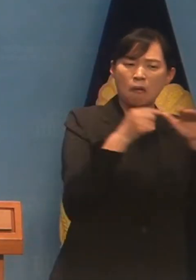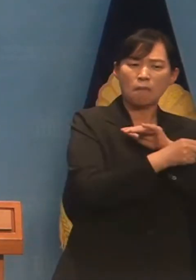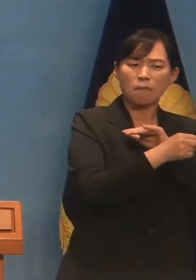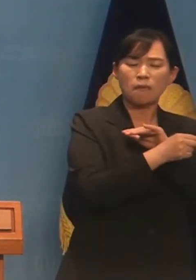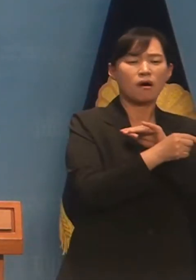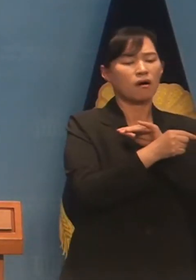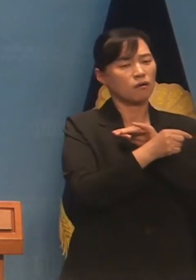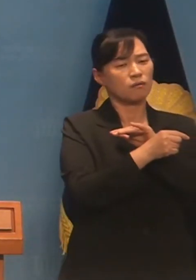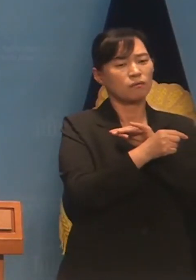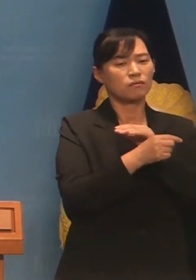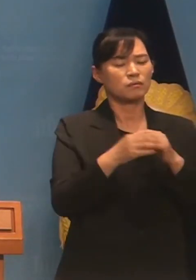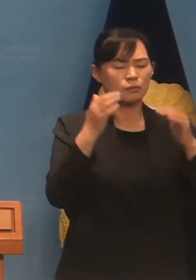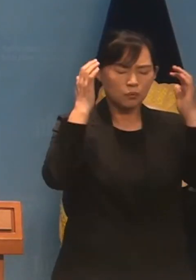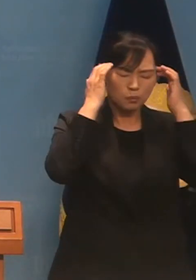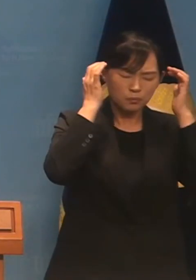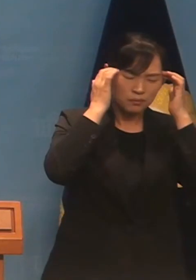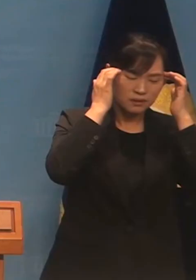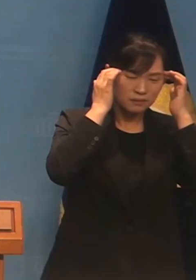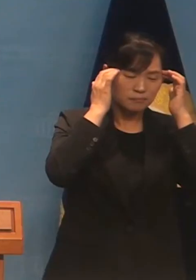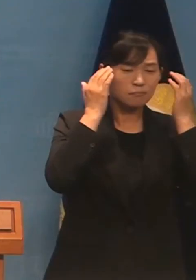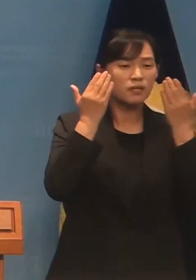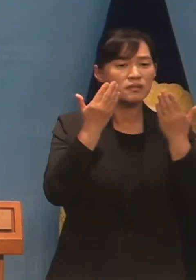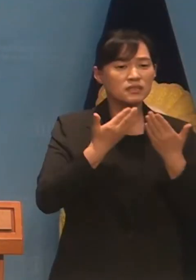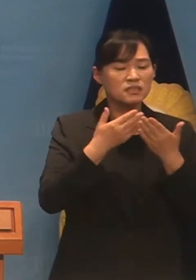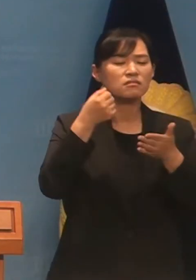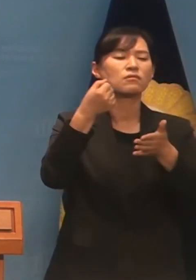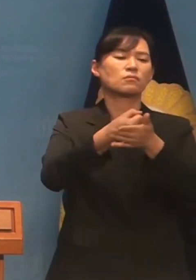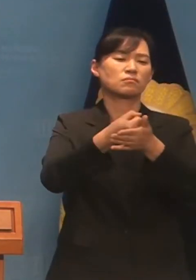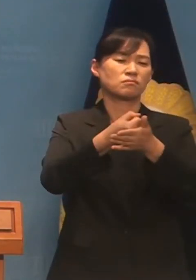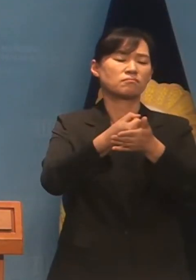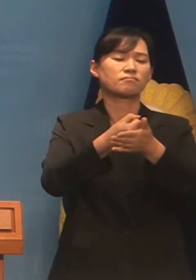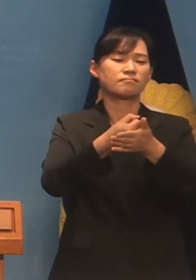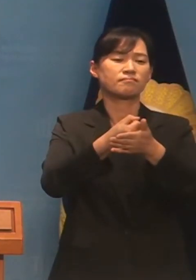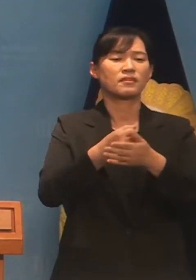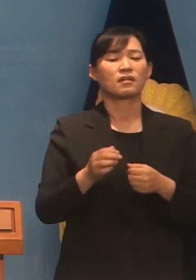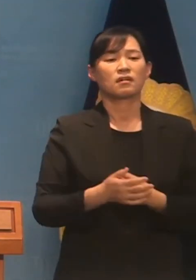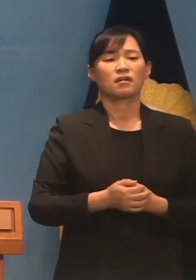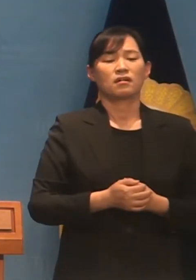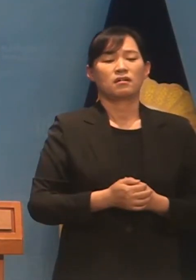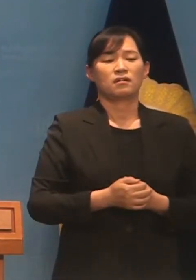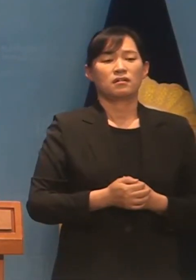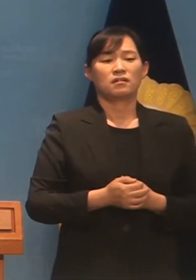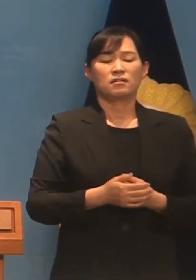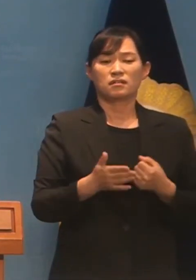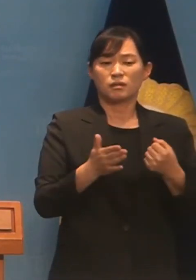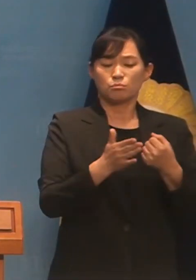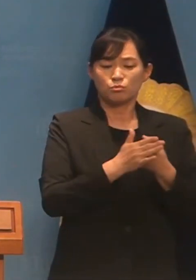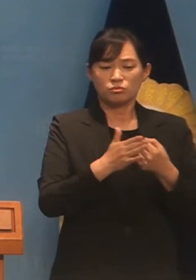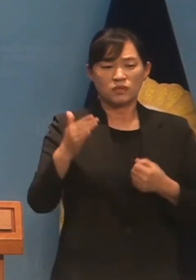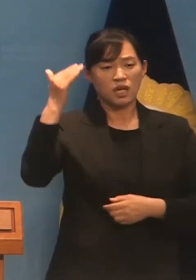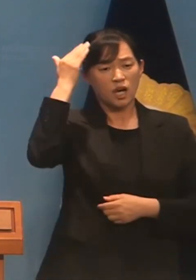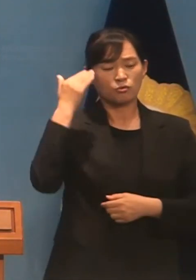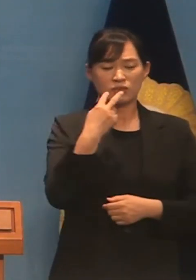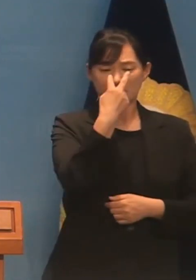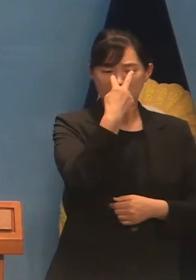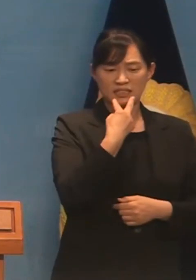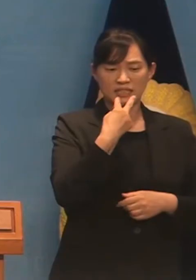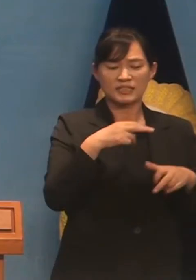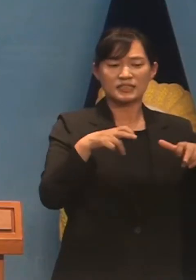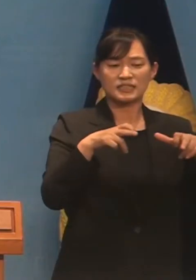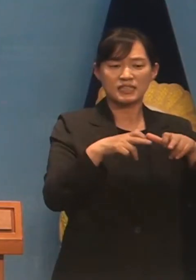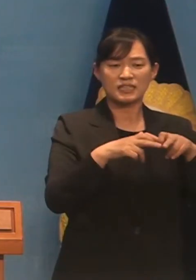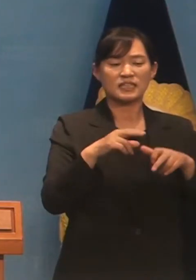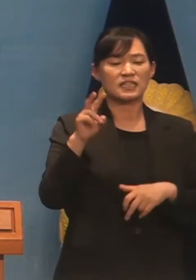세력 아래서 고통에 신음하게 될지 결정됩니다. 이에 대한민국 시각장애인 25만